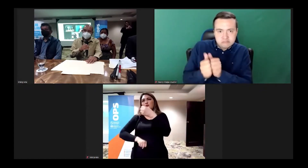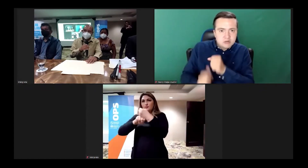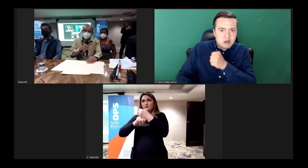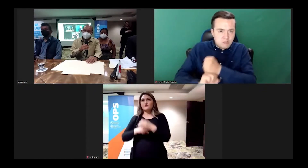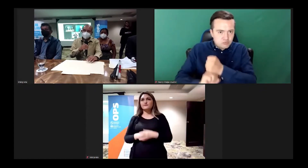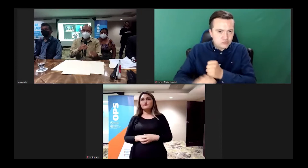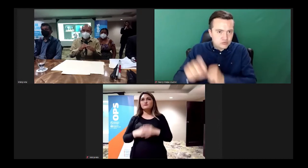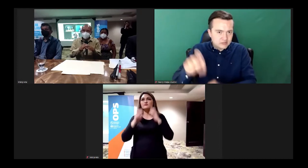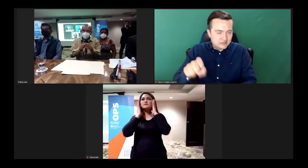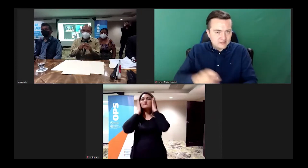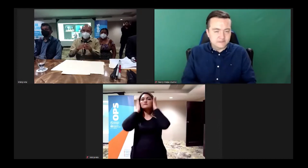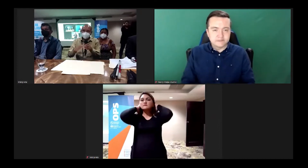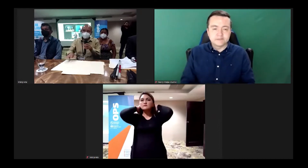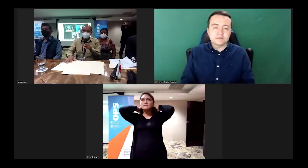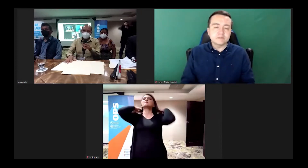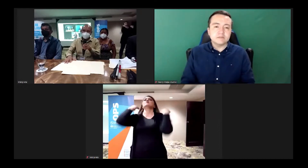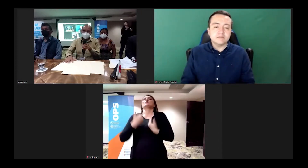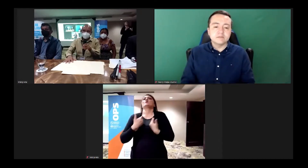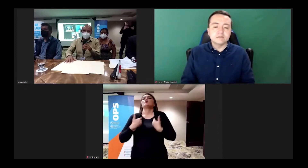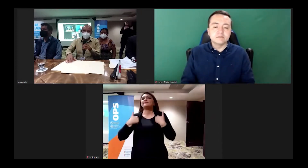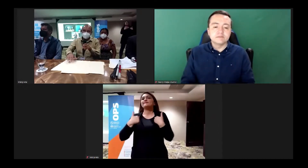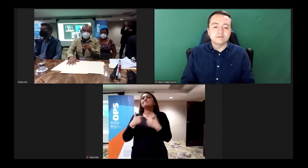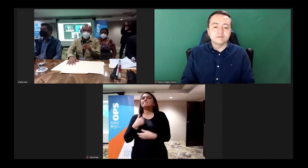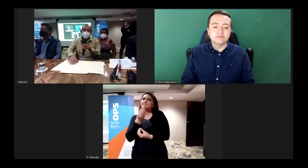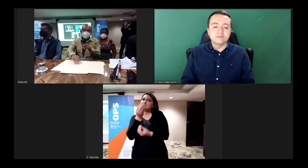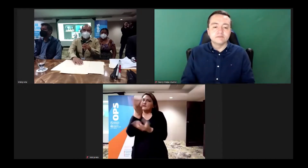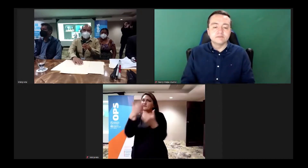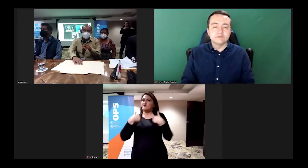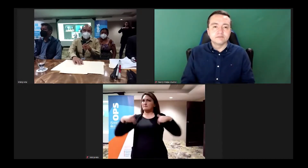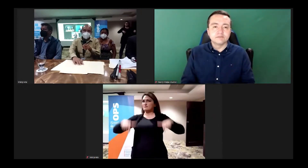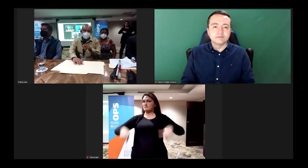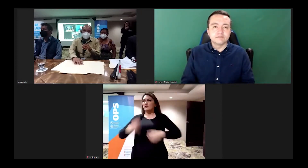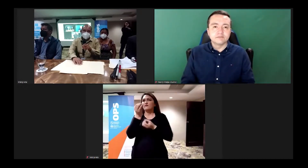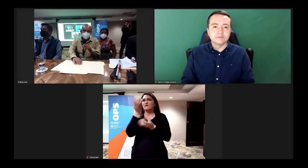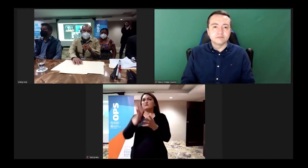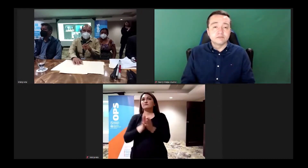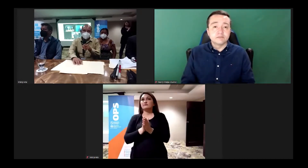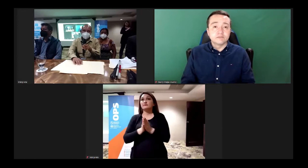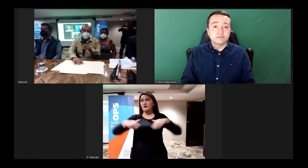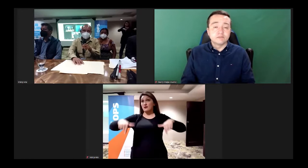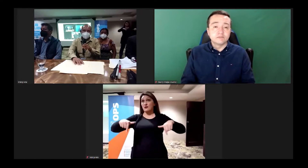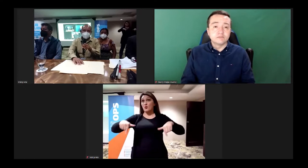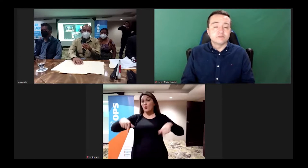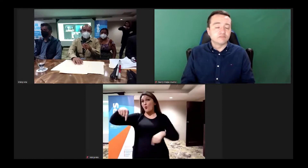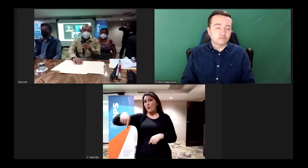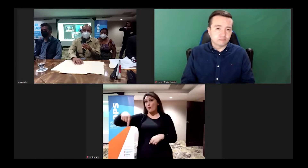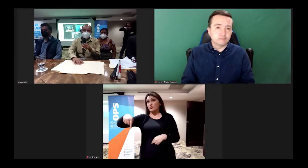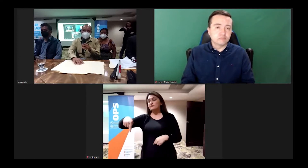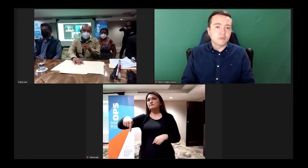Yo quiero decirles que En esta ocasión,